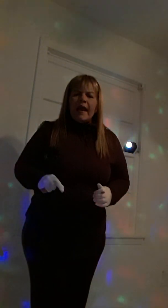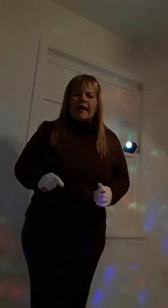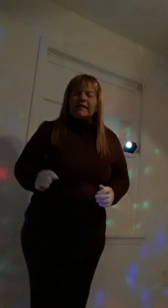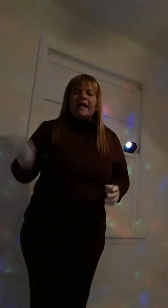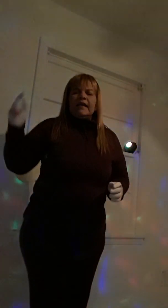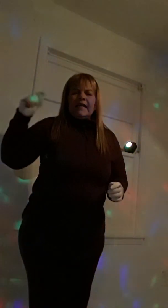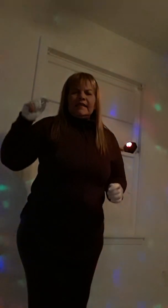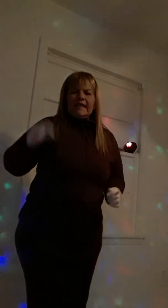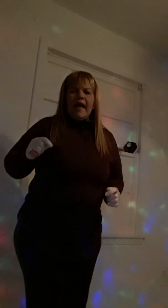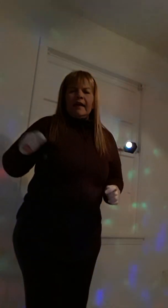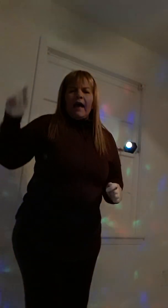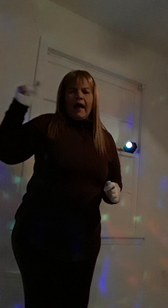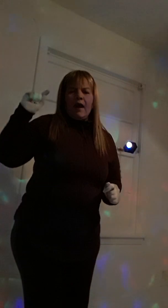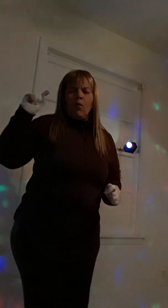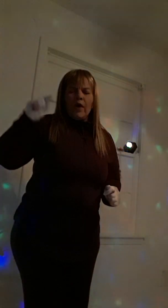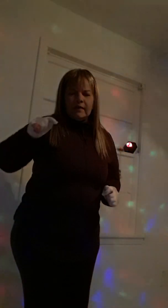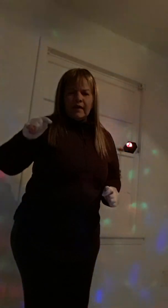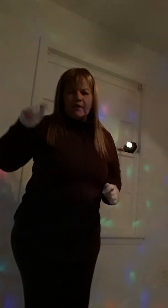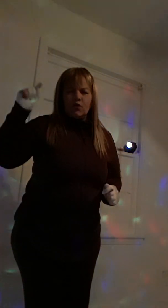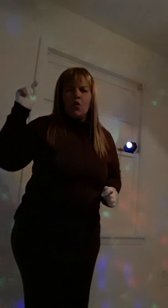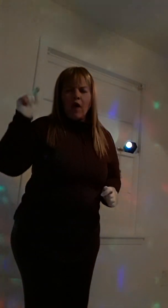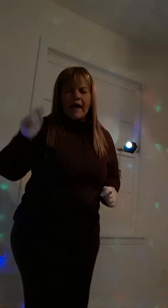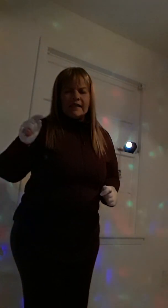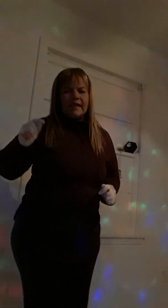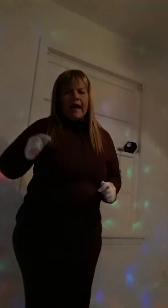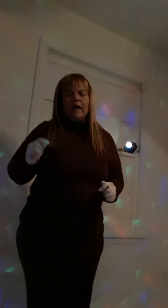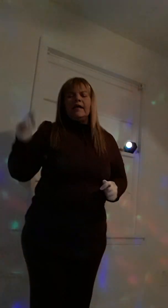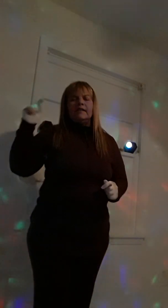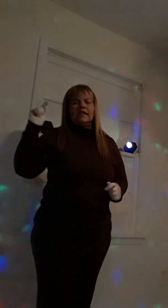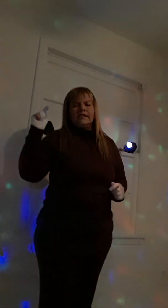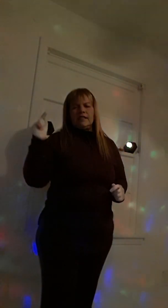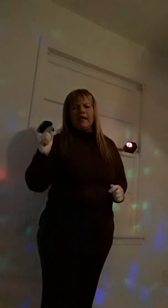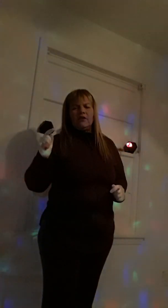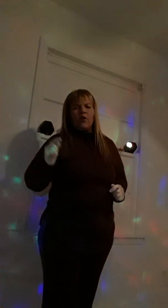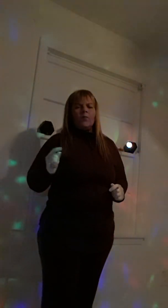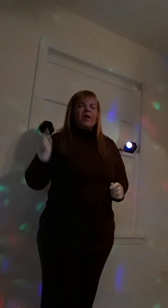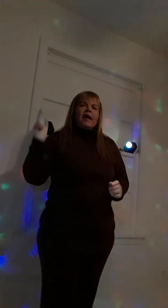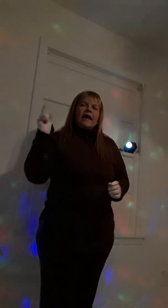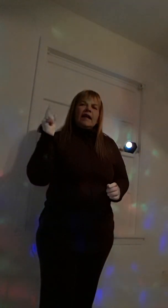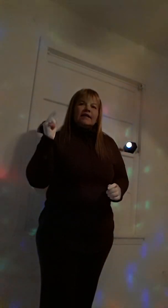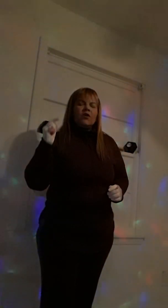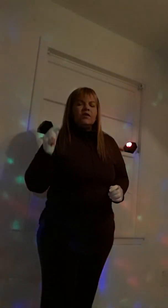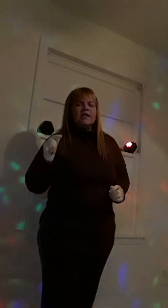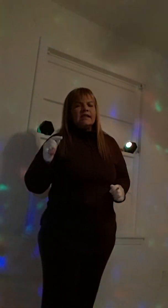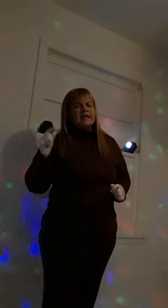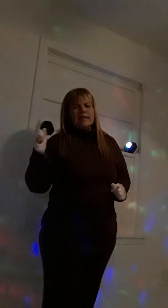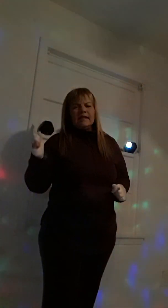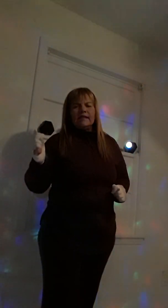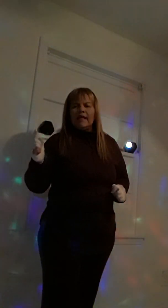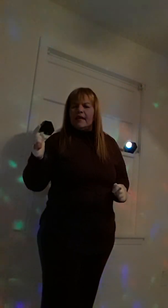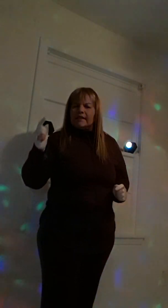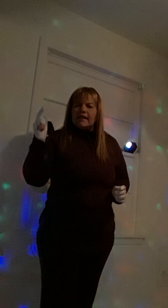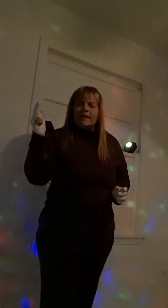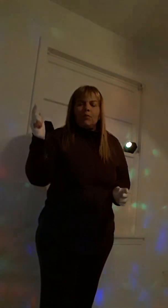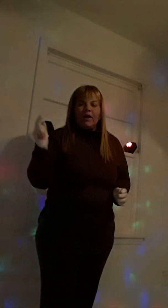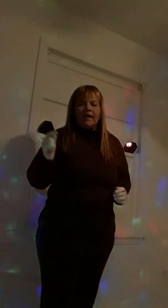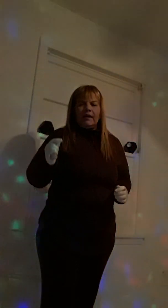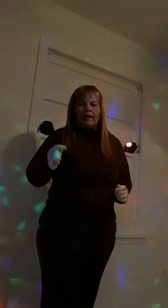escuelas que están a la vuelta de su casa insistiendo en las cosas tan sencillas que se pueden